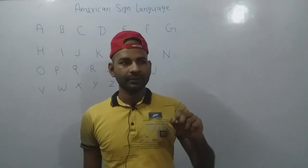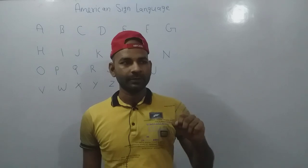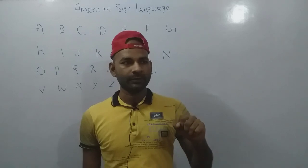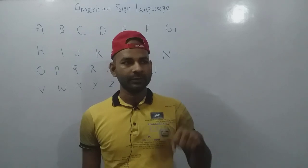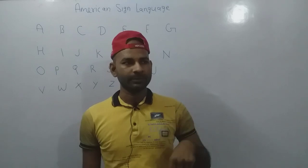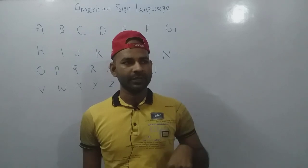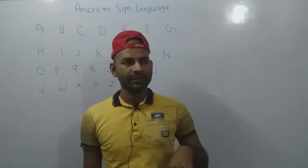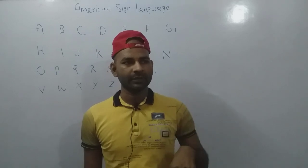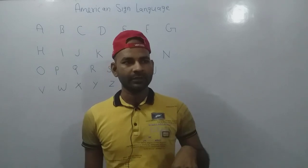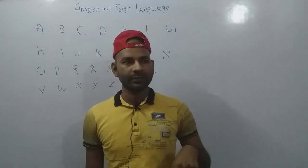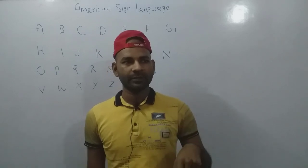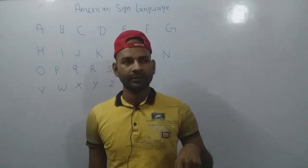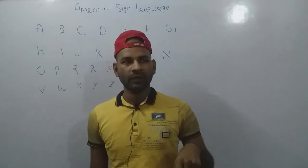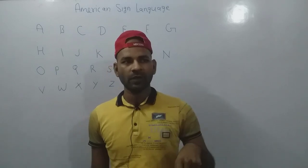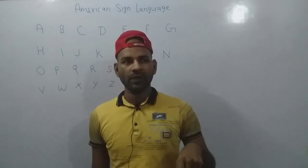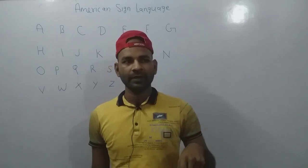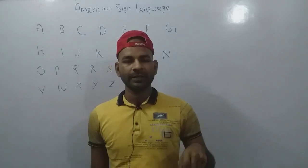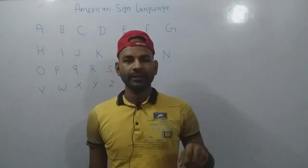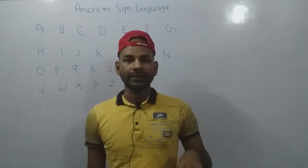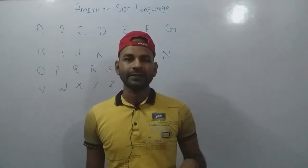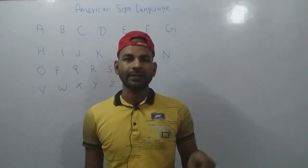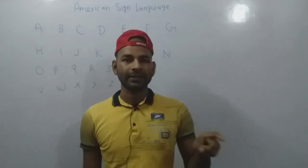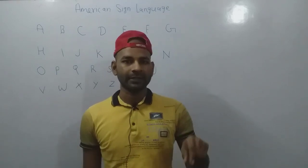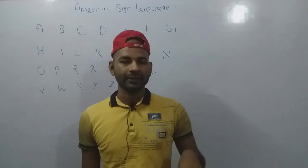और इसमें क्या, हाँ, इसके आगे एक और।